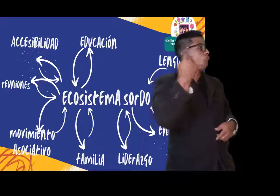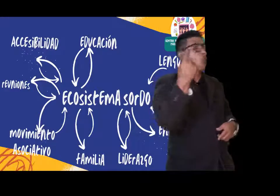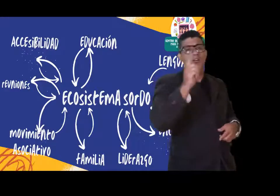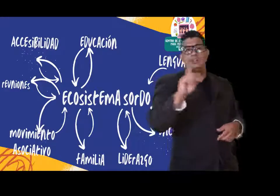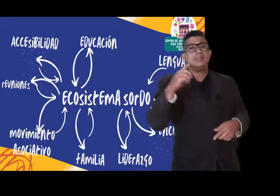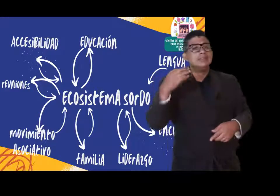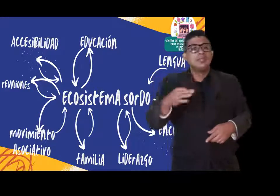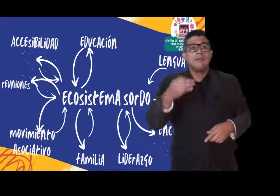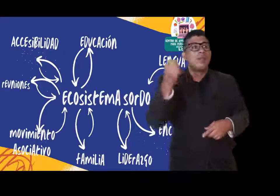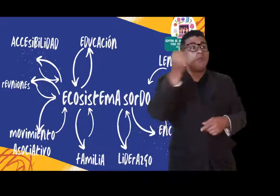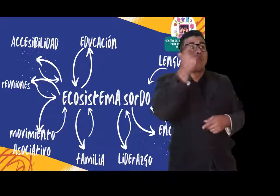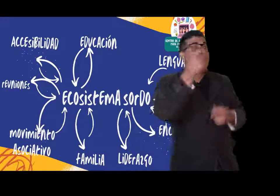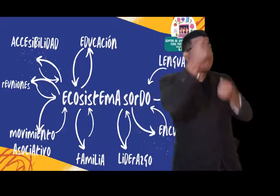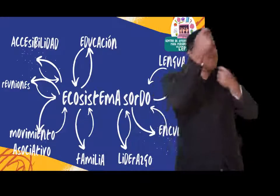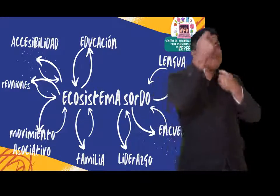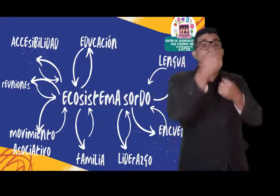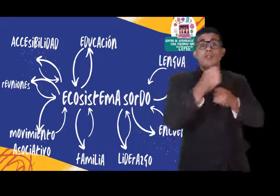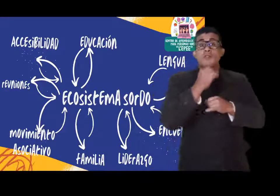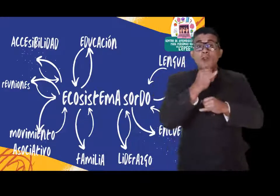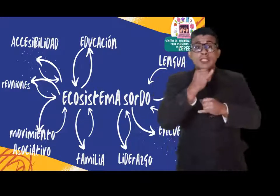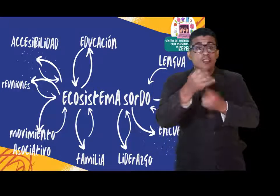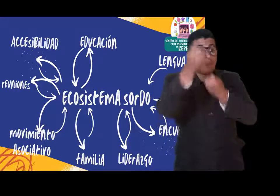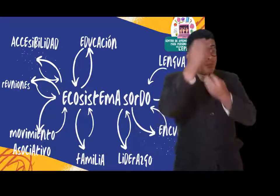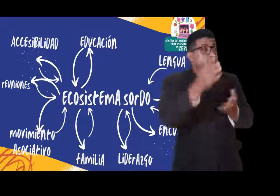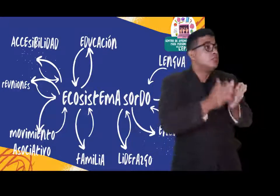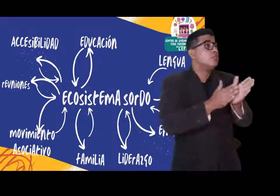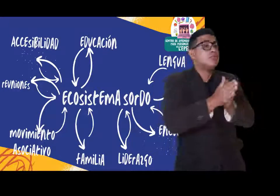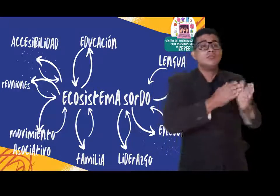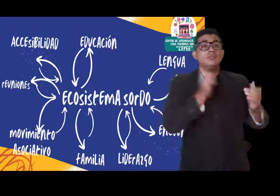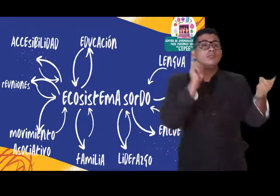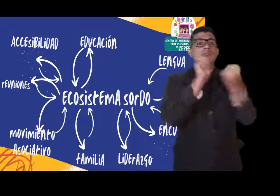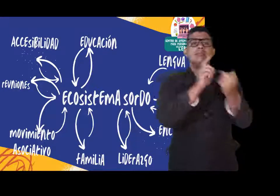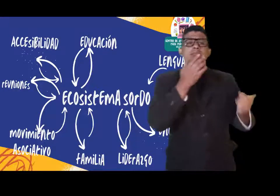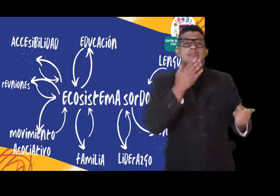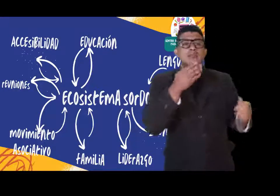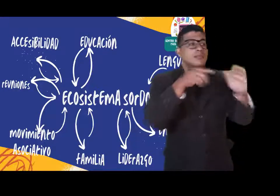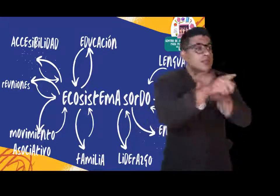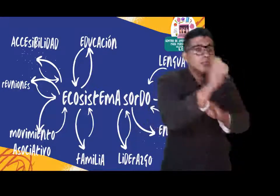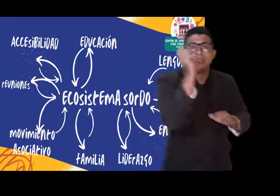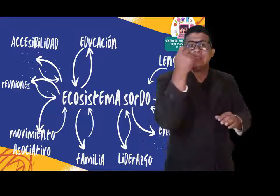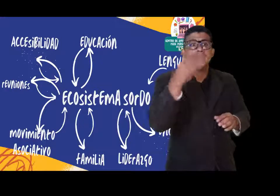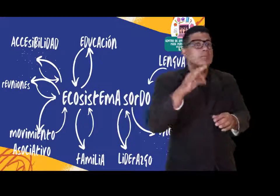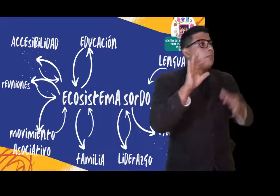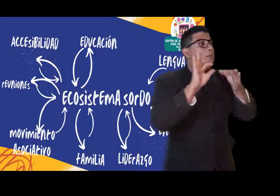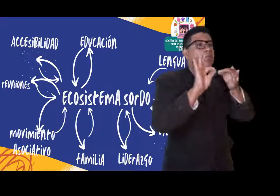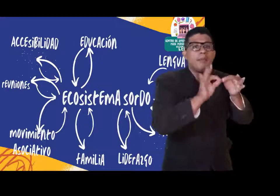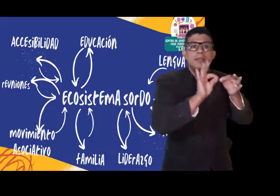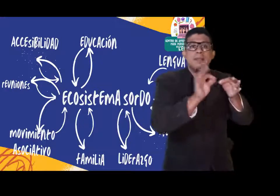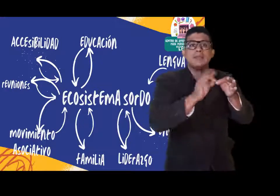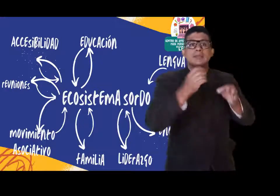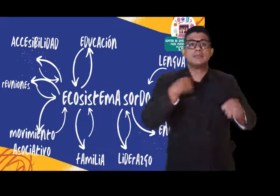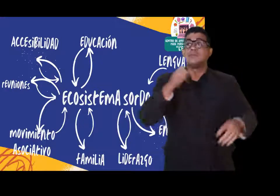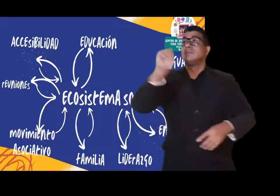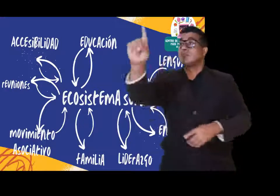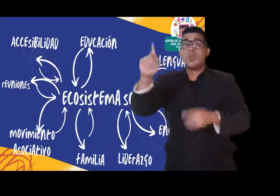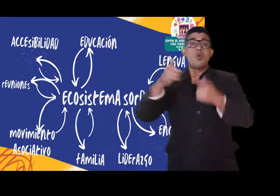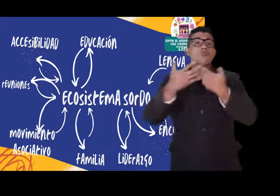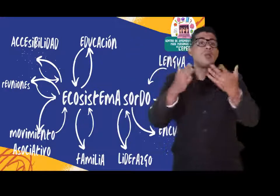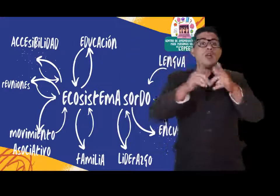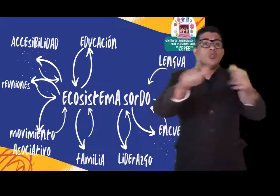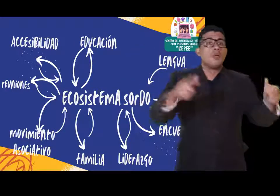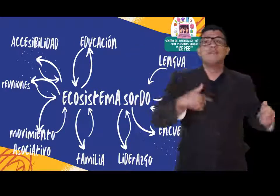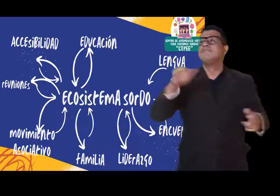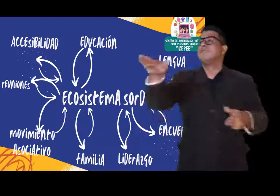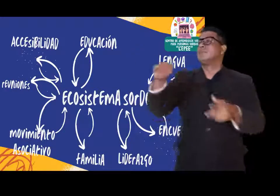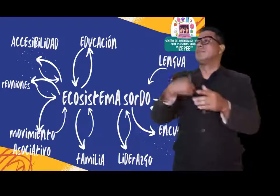sola, busca entonces a alguien que le dé una información respecto a un tema o alguna